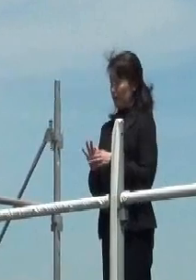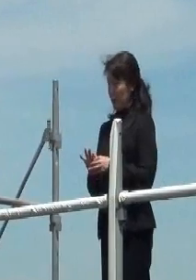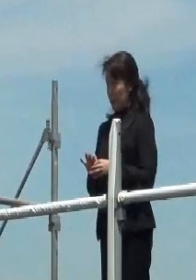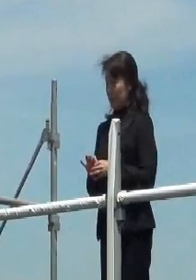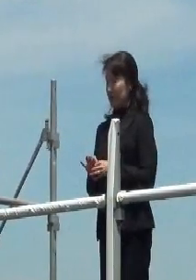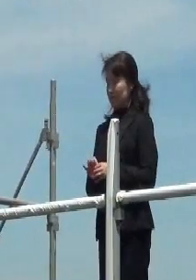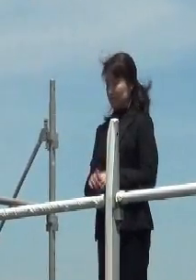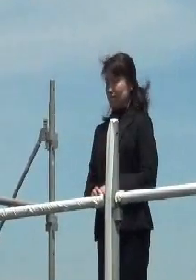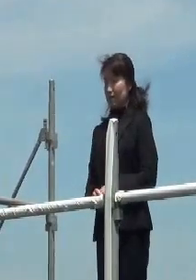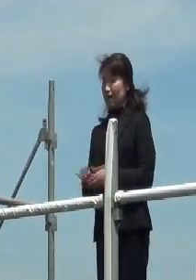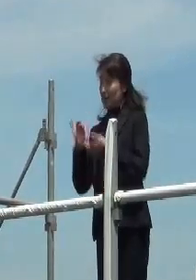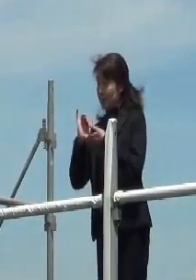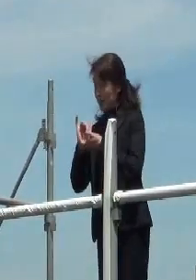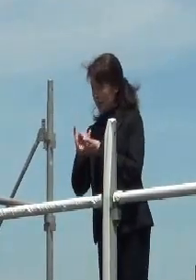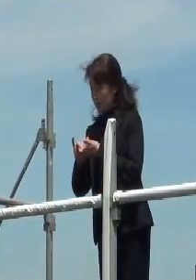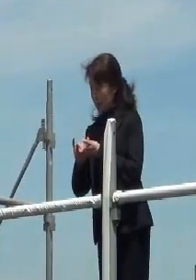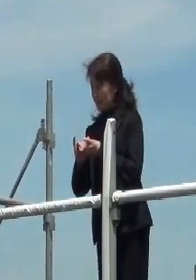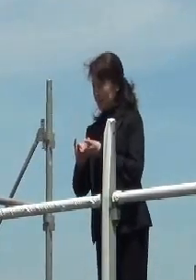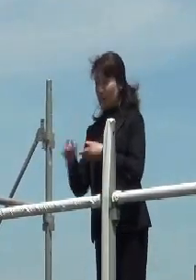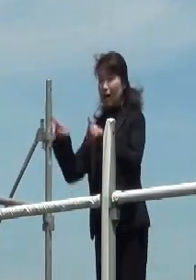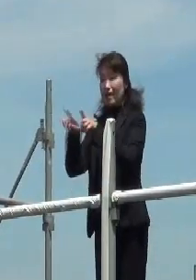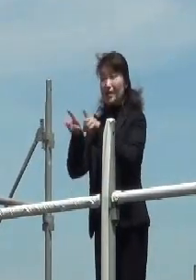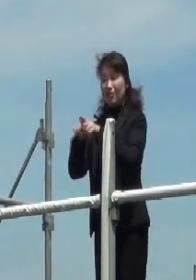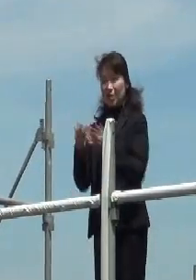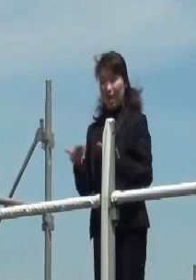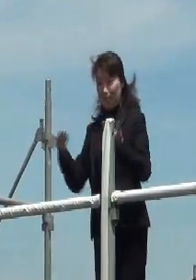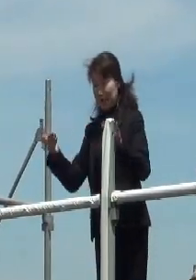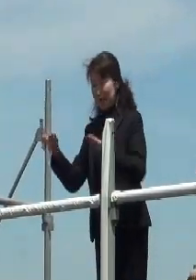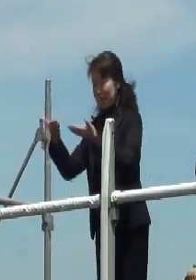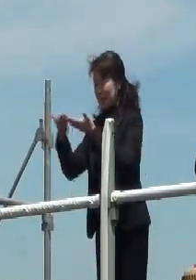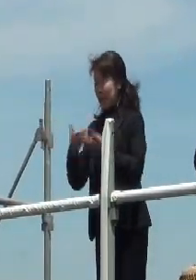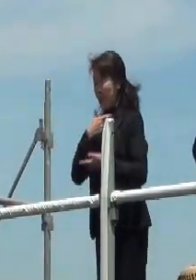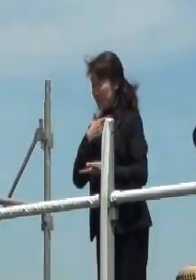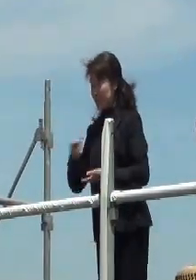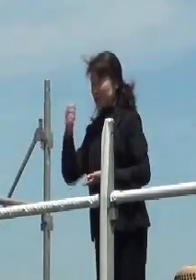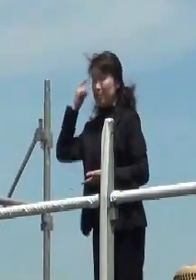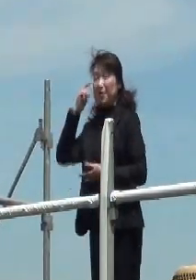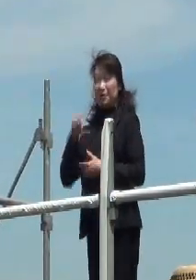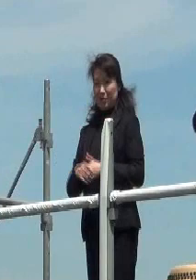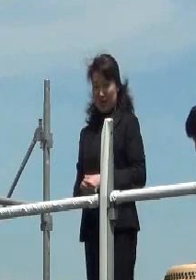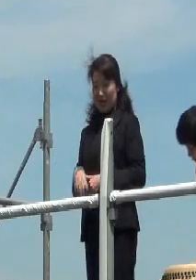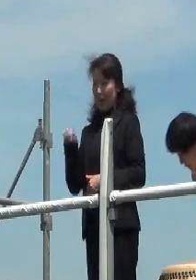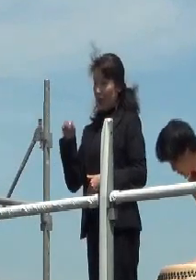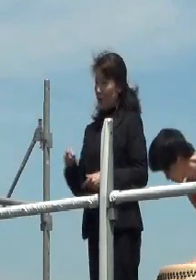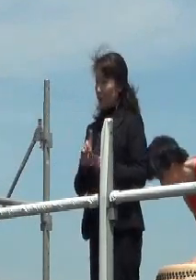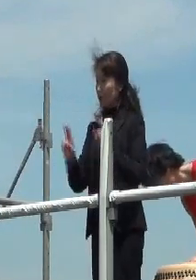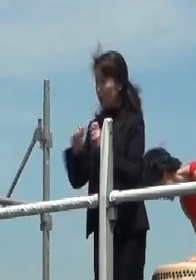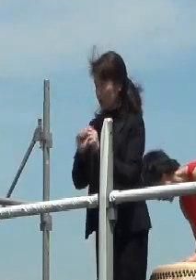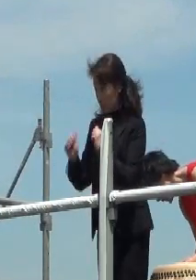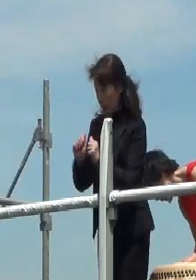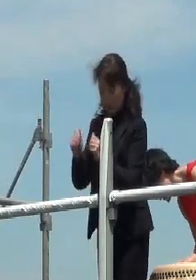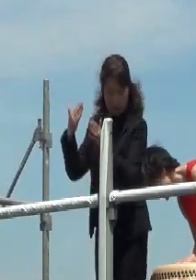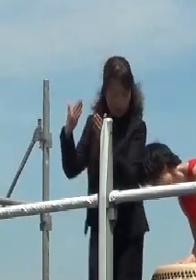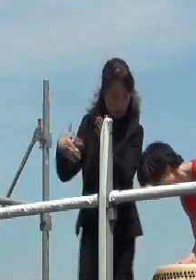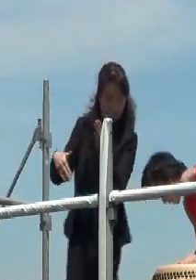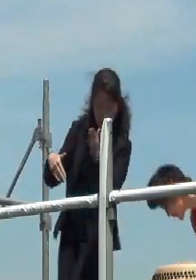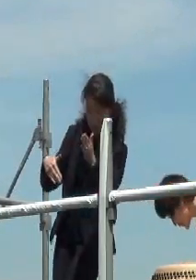それで、ぜひ一緒に盛り上がっていただけたらと思うんですけれども、この曲はですね、途中